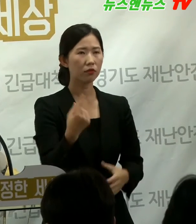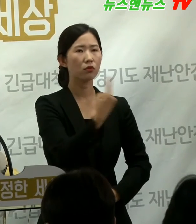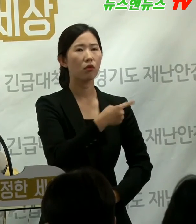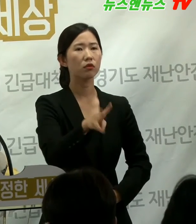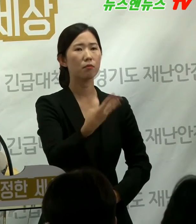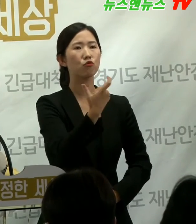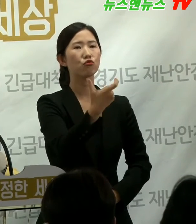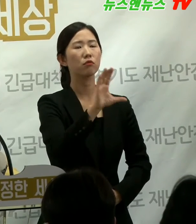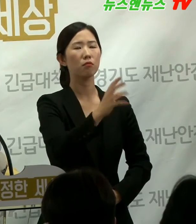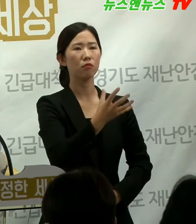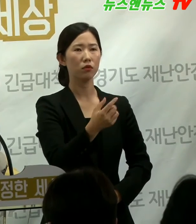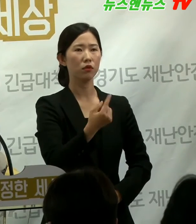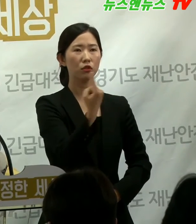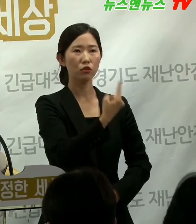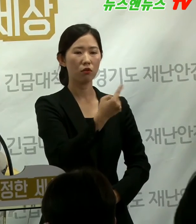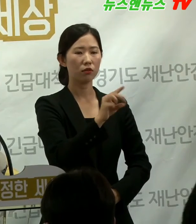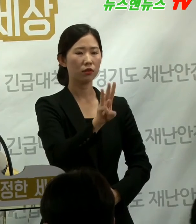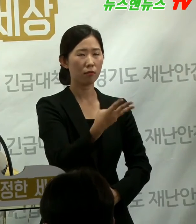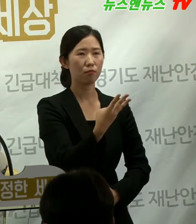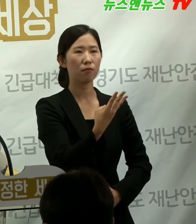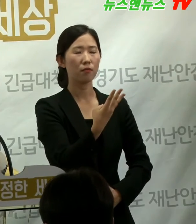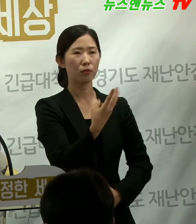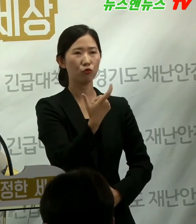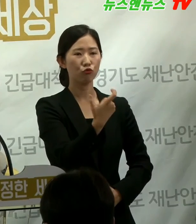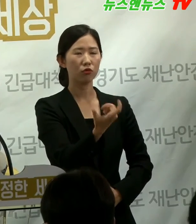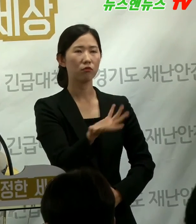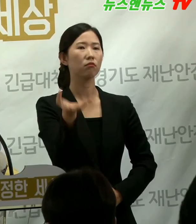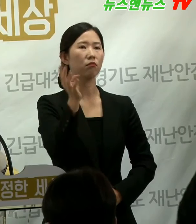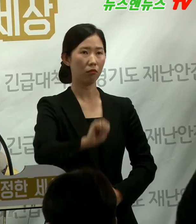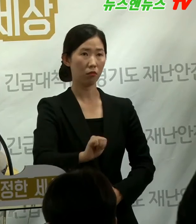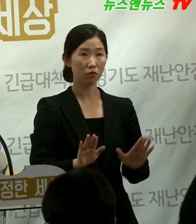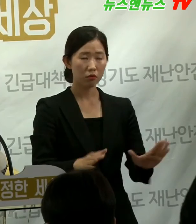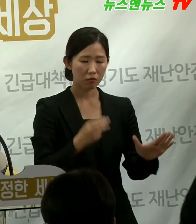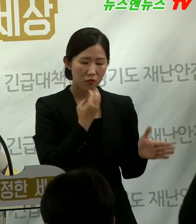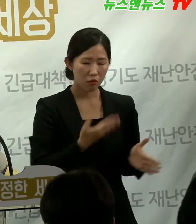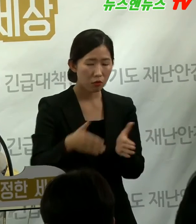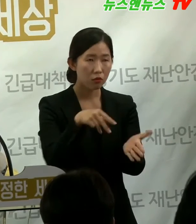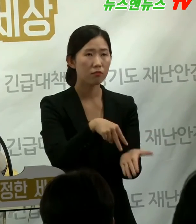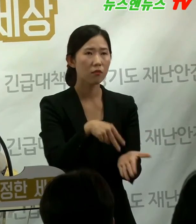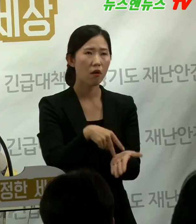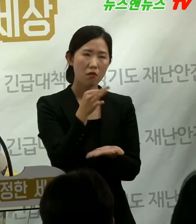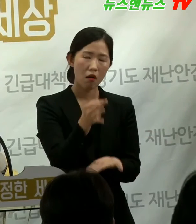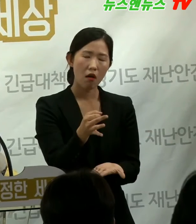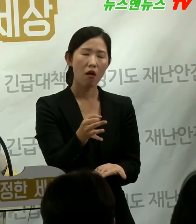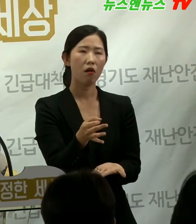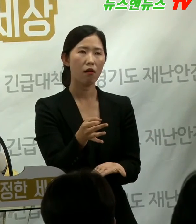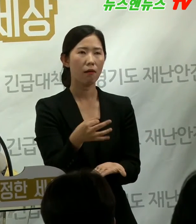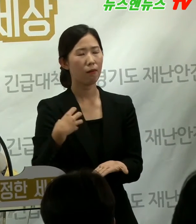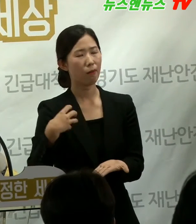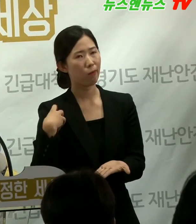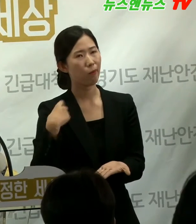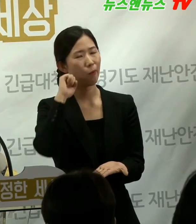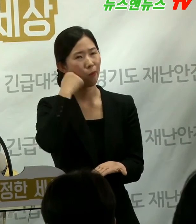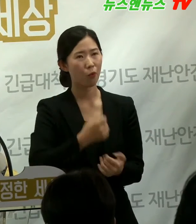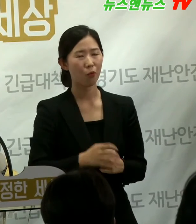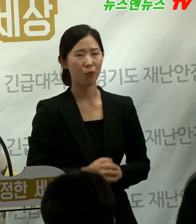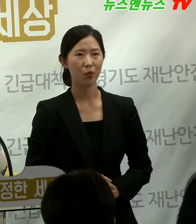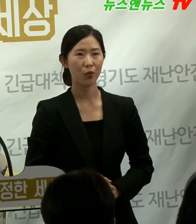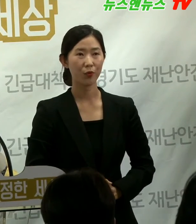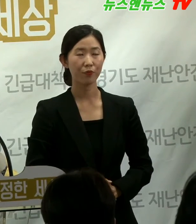경기도의 일상적 재원으로 도저히 불가능한 금액이고요. 그 중에 일부나마 어떻게 할 생각이